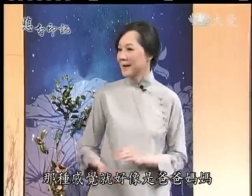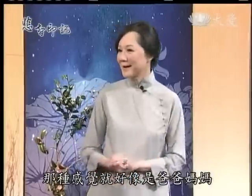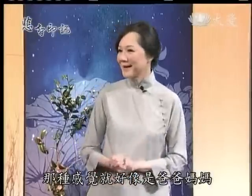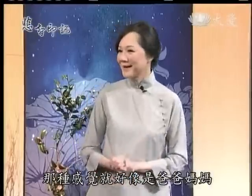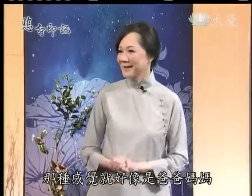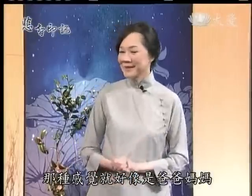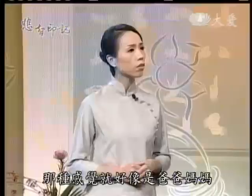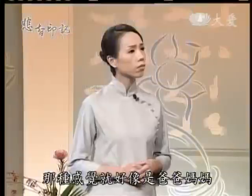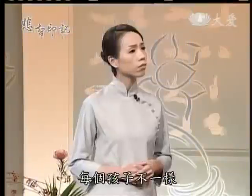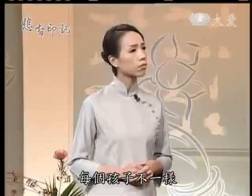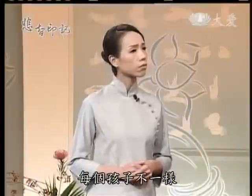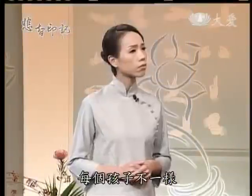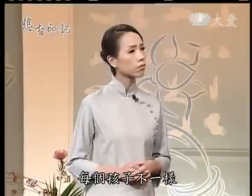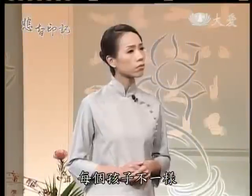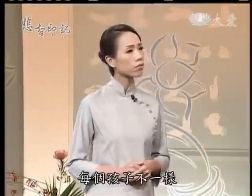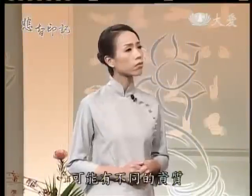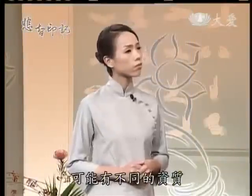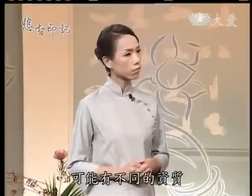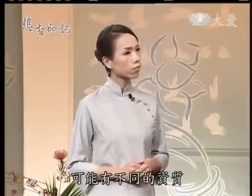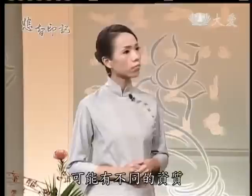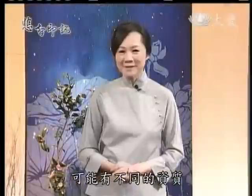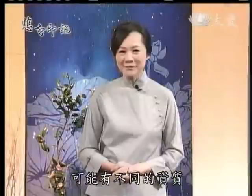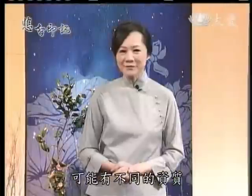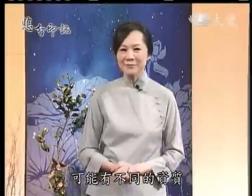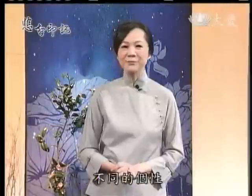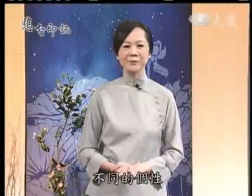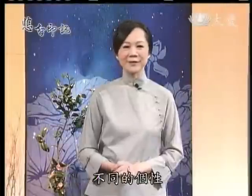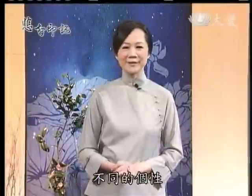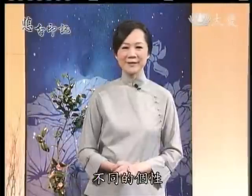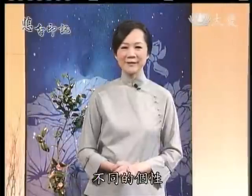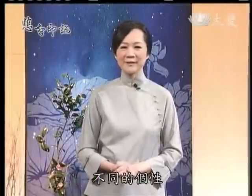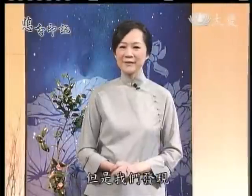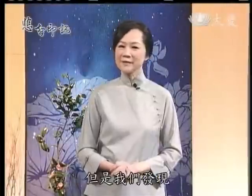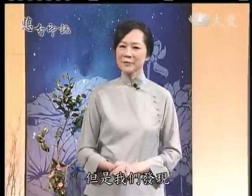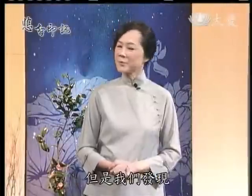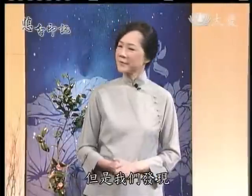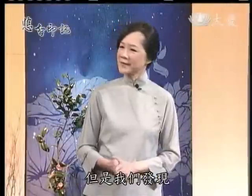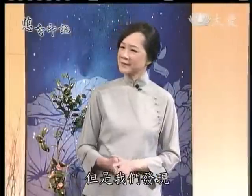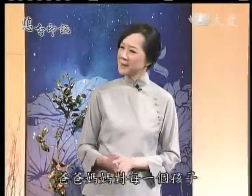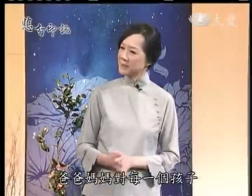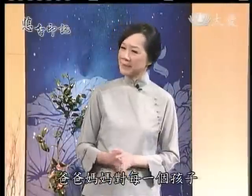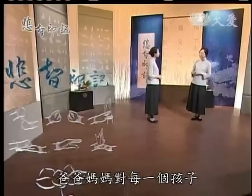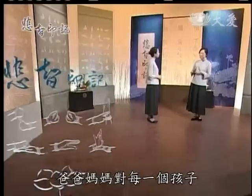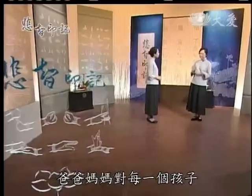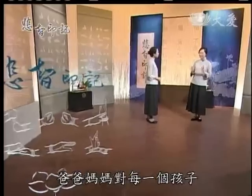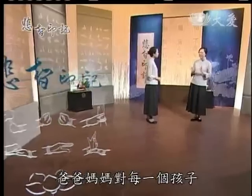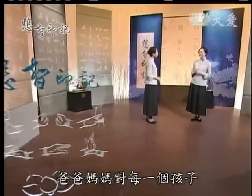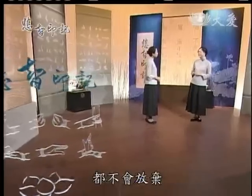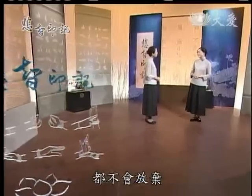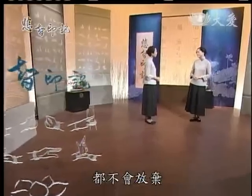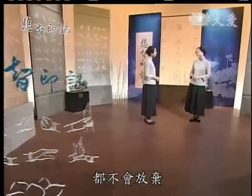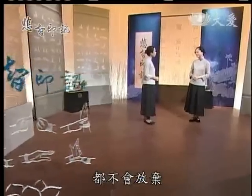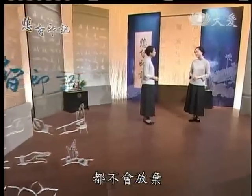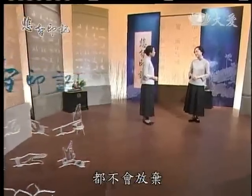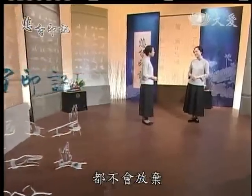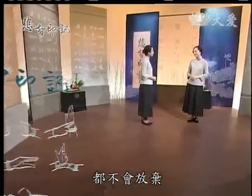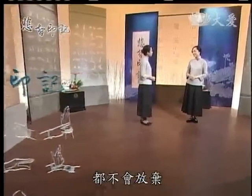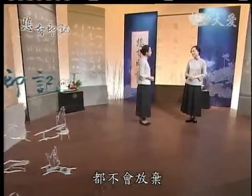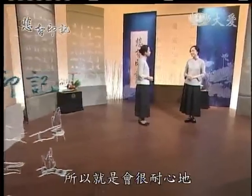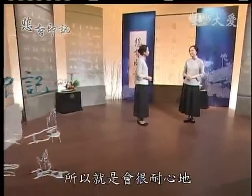妈，每个孩子不一样，可能有不同的资质、不同的个性，但是我们发现爸爸妈妈对每一个孩子都不会放弃，所